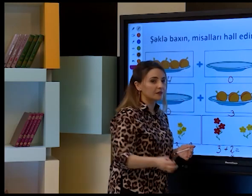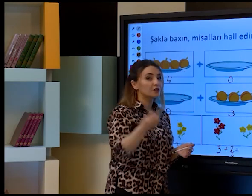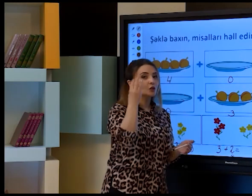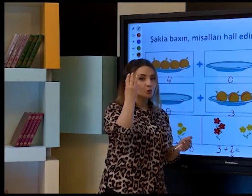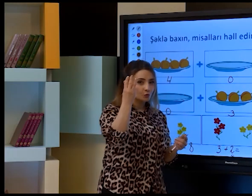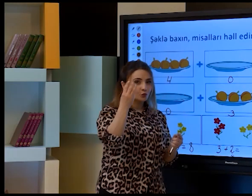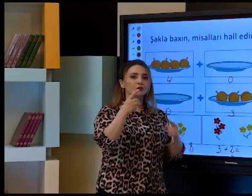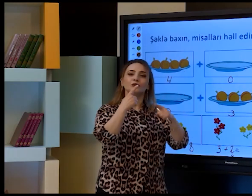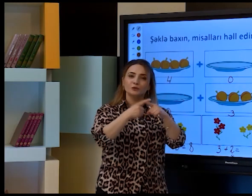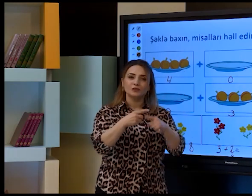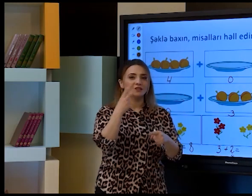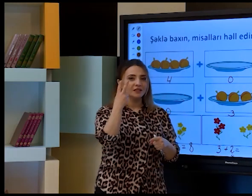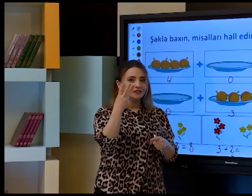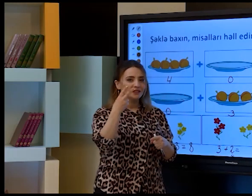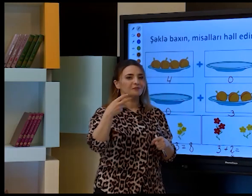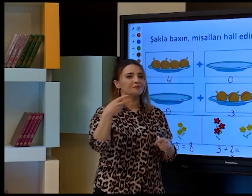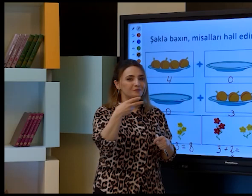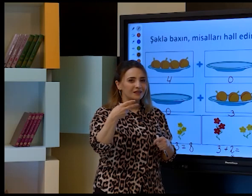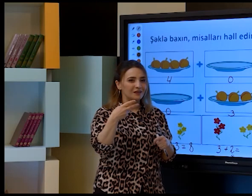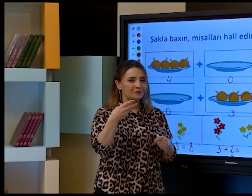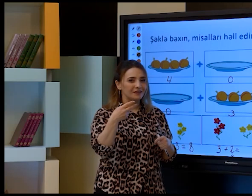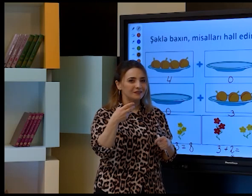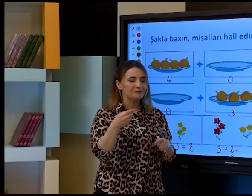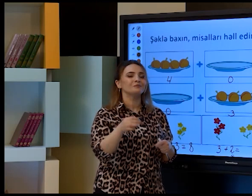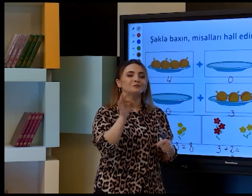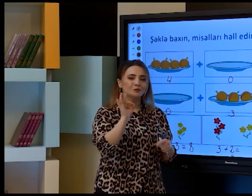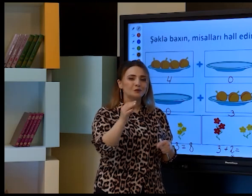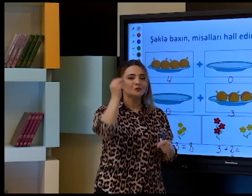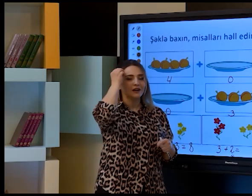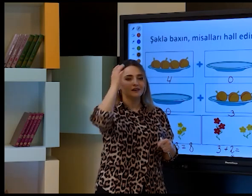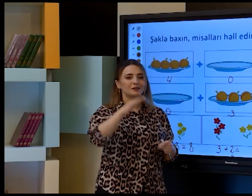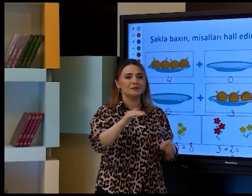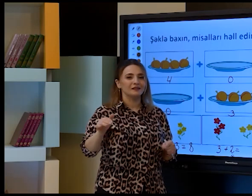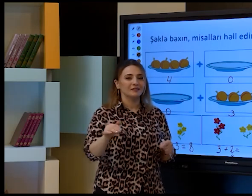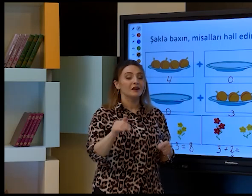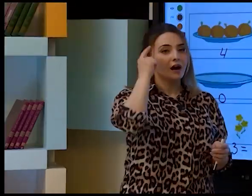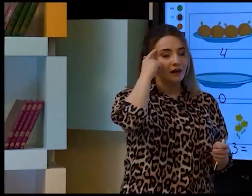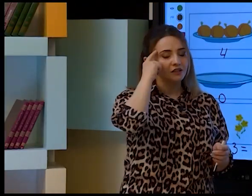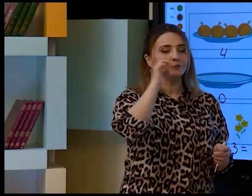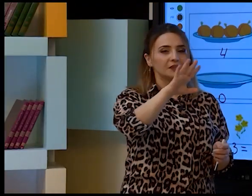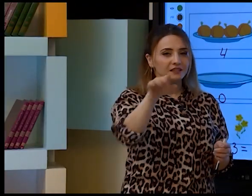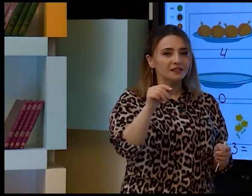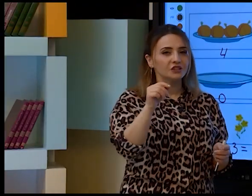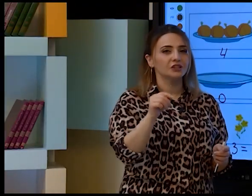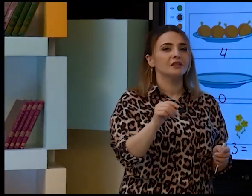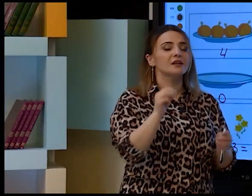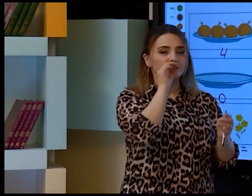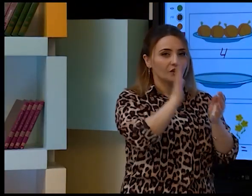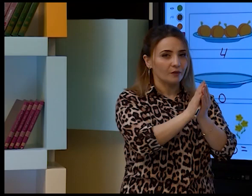Bərabərdir. 3 üstəgəl 2 bərabərdir. Düzdür ağıllı balalar. Artıq bilirsiniz ki,